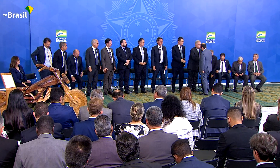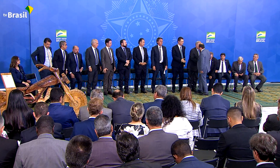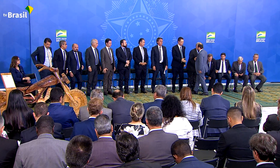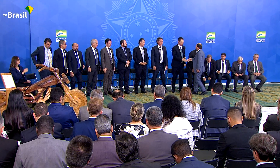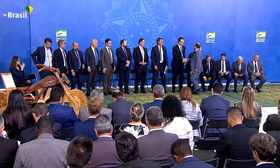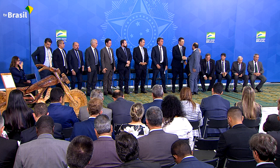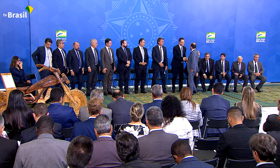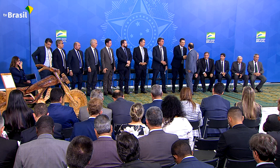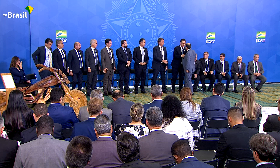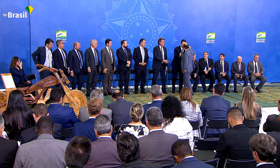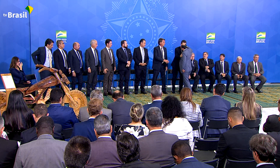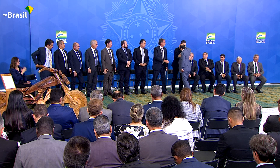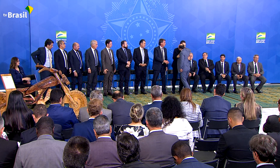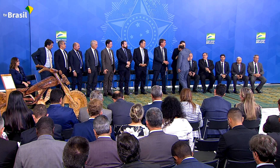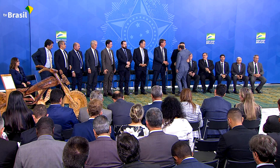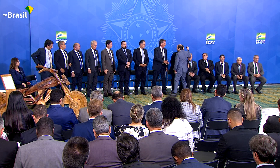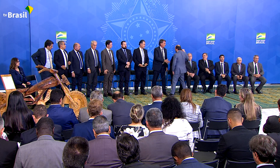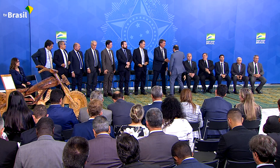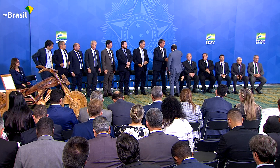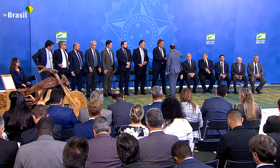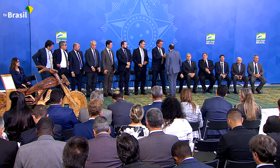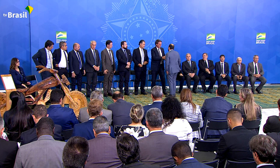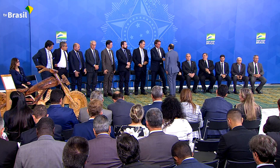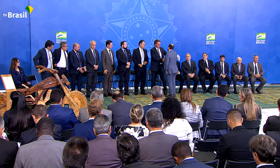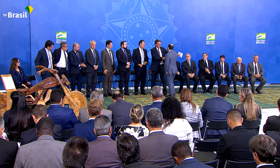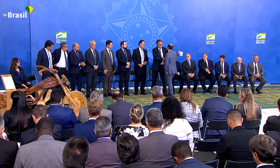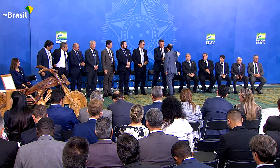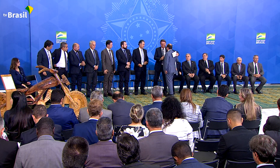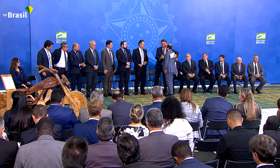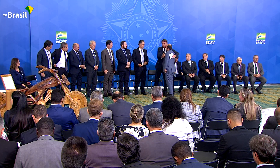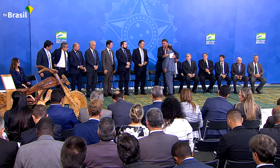E aí E aí